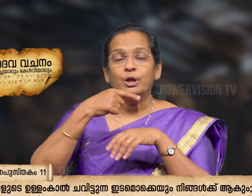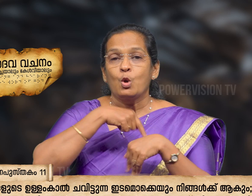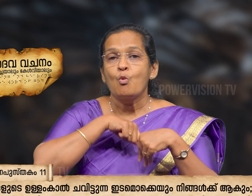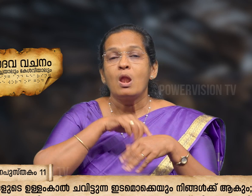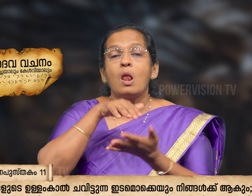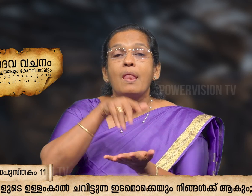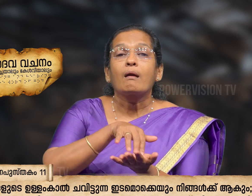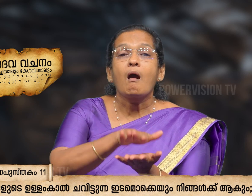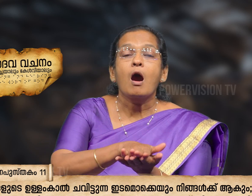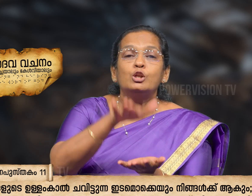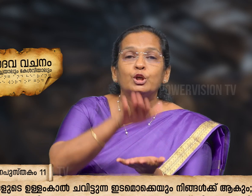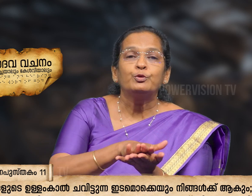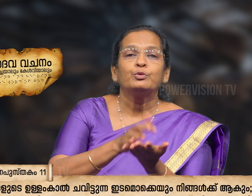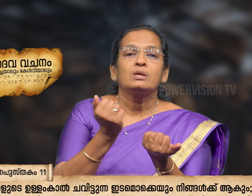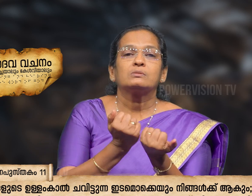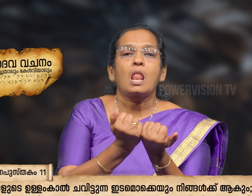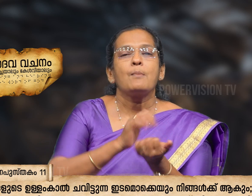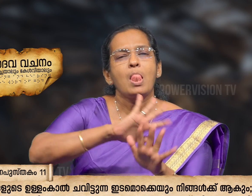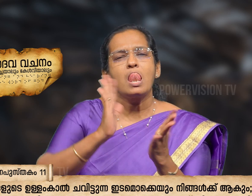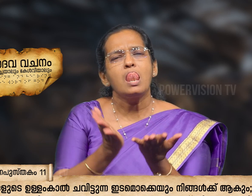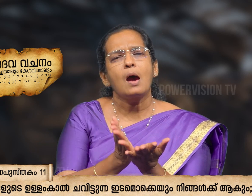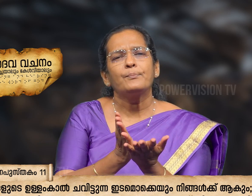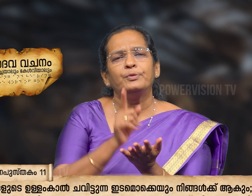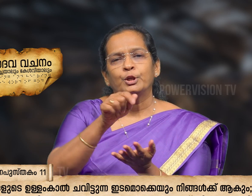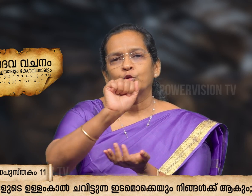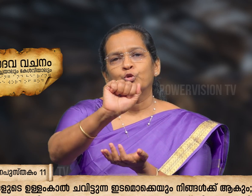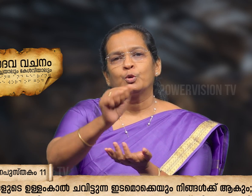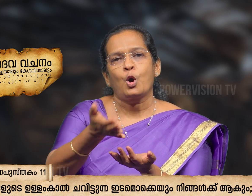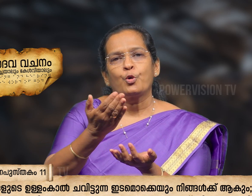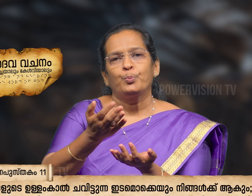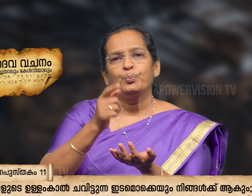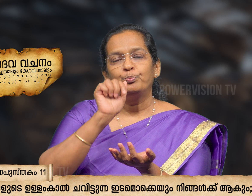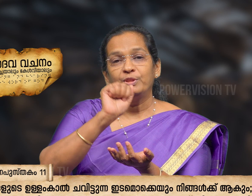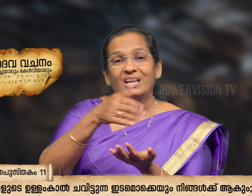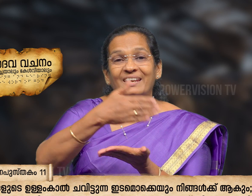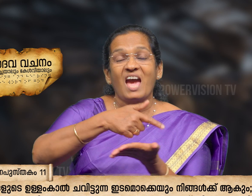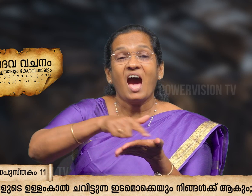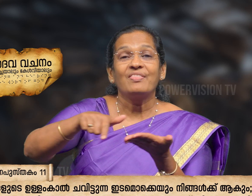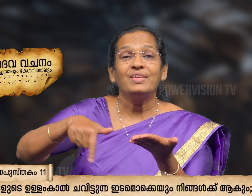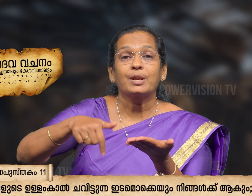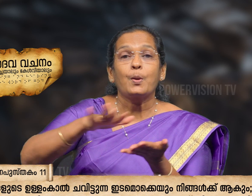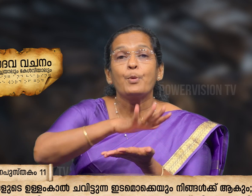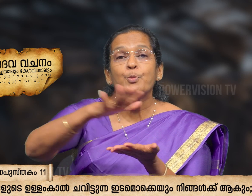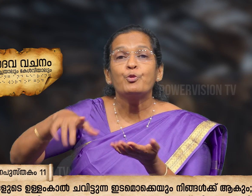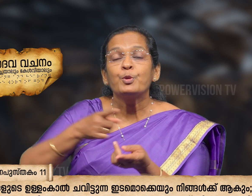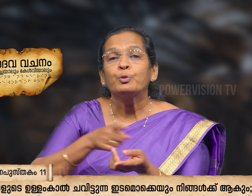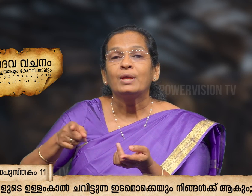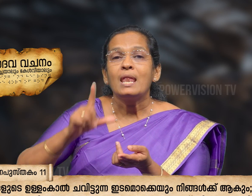ഉള്ളംകാൽ ചവിട്ടുന്ന ഇടമൊക്കെയും നിങ്ങൾക്കാകും. നിങ്ങളുടെ അതിർ മരുഭൂമി മുതൽ ലെബാനോൻ